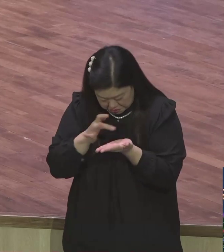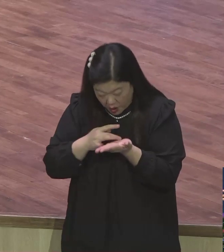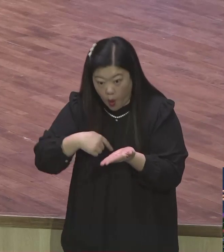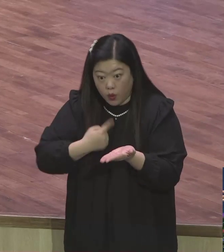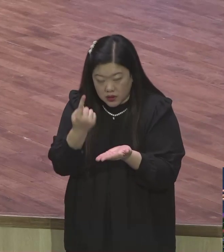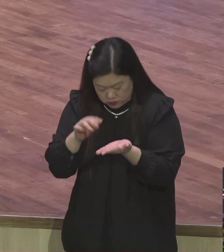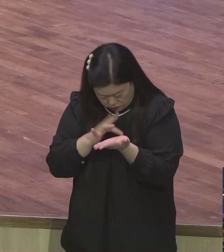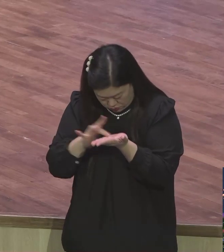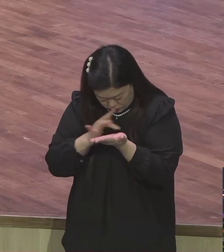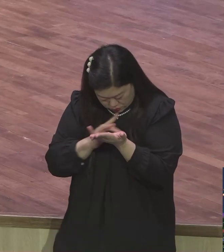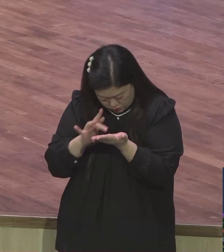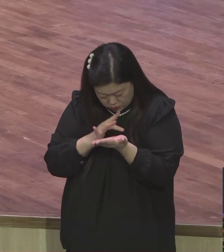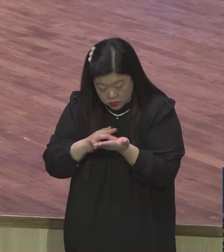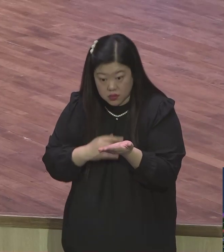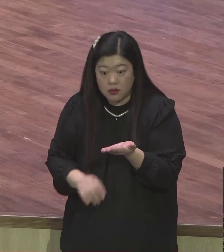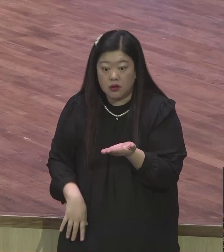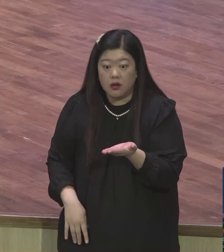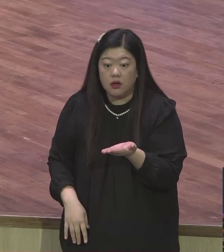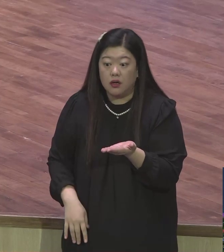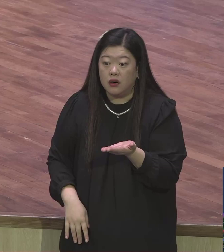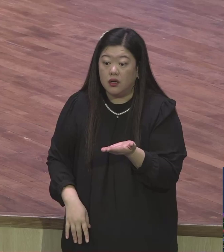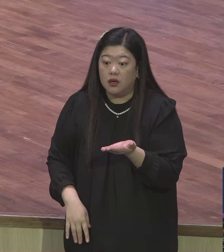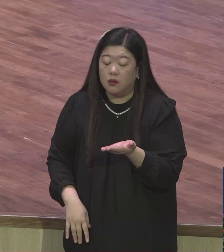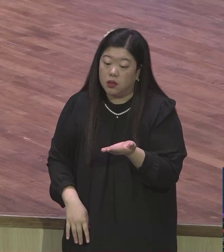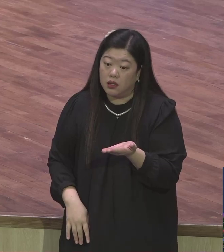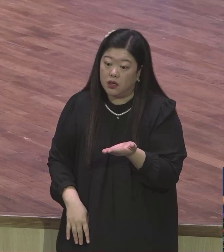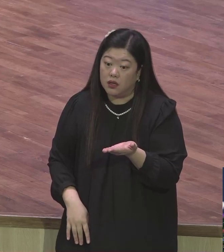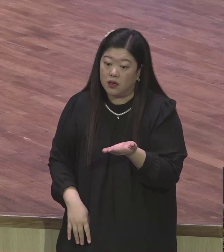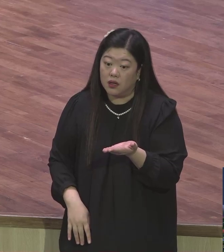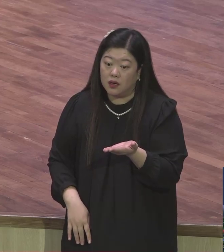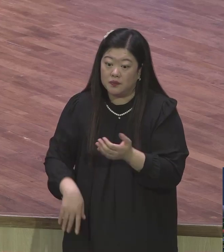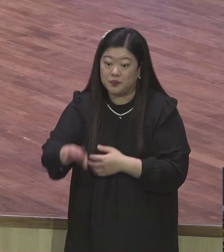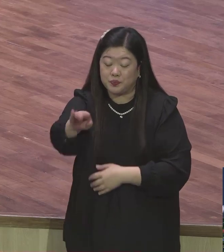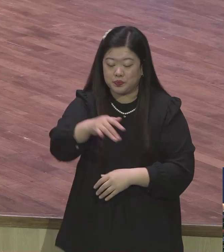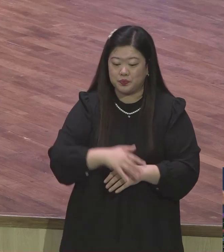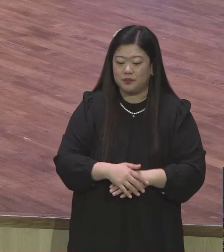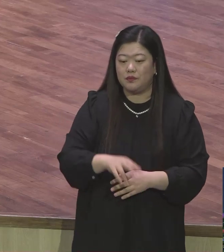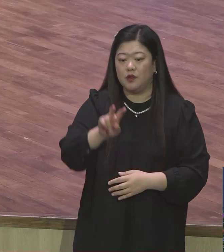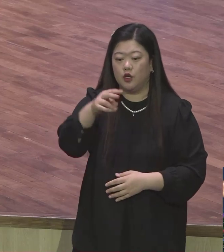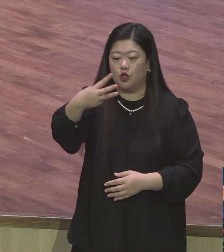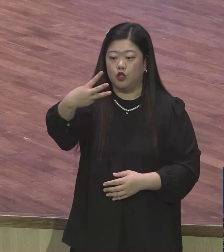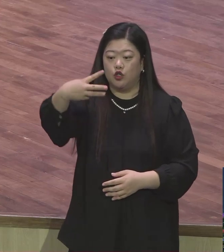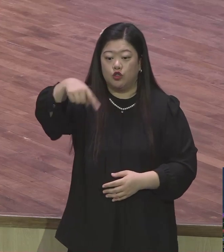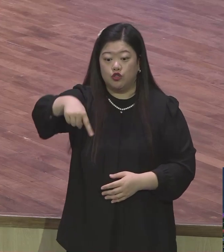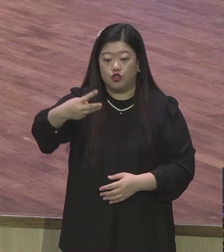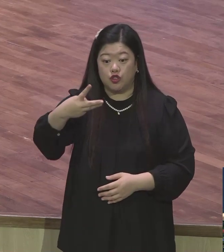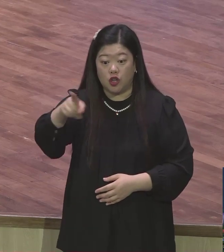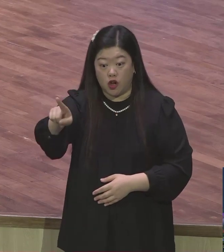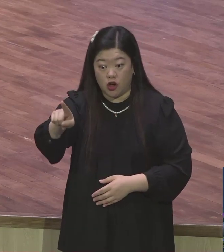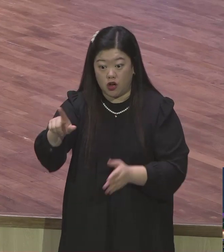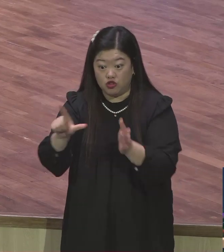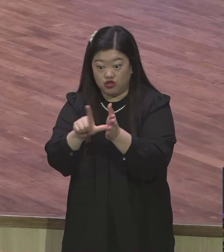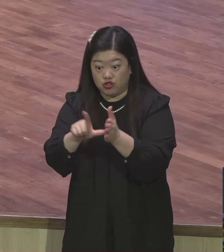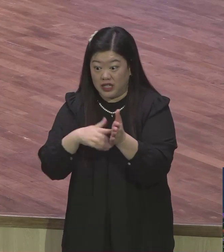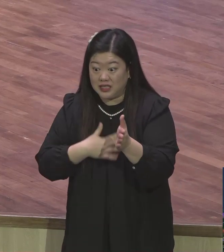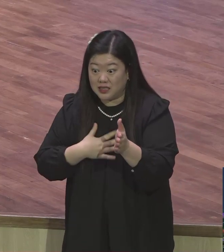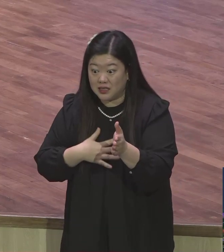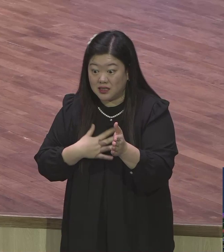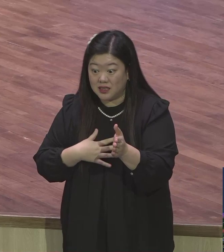전부 종교 계획한 독일 교회 싹 다 문 닫아. 싹 다 문 닫아. 한국 교회 미국 교회 다 이제 교인들 다